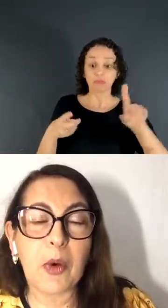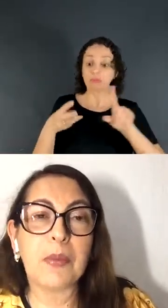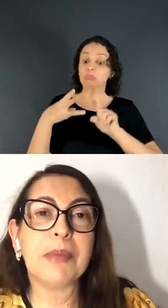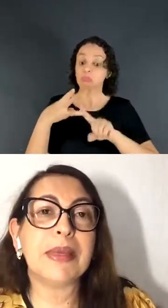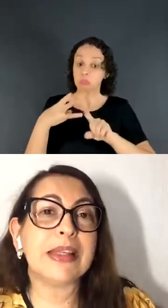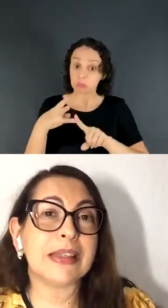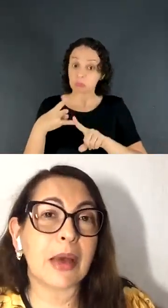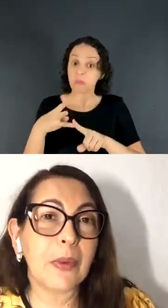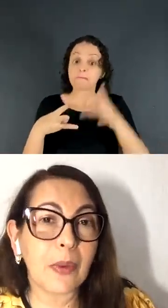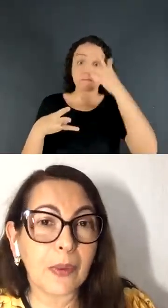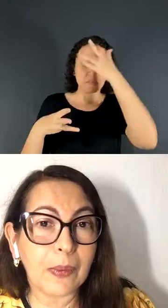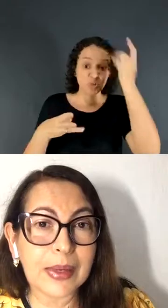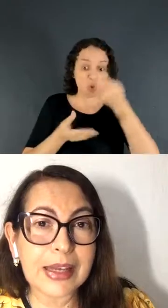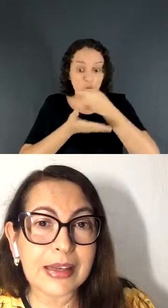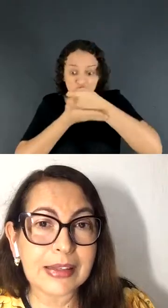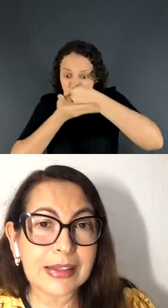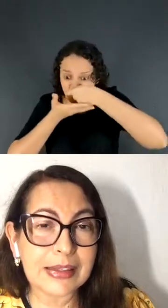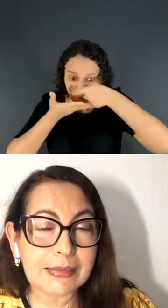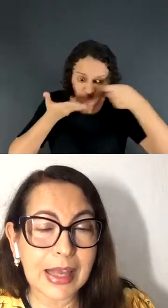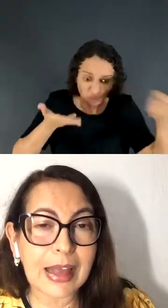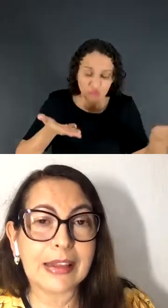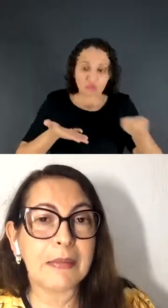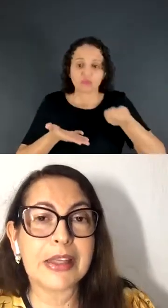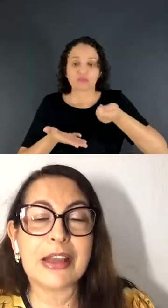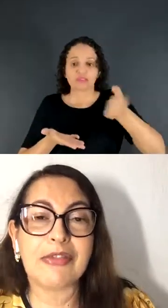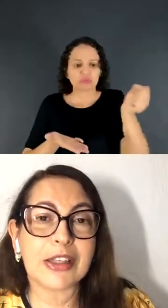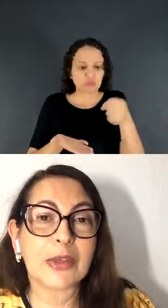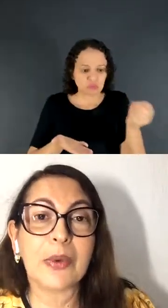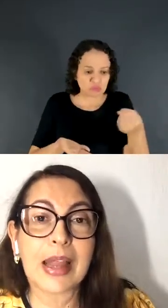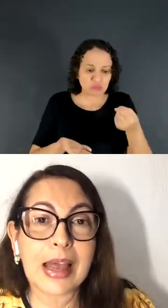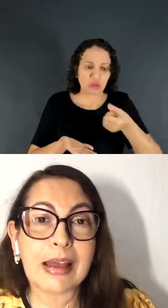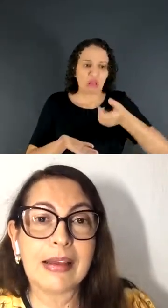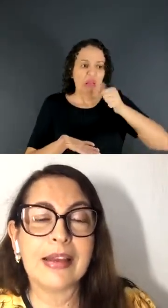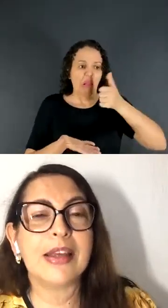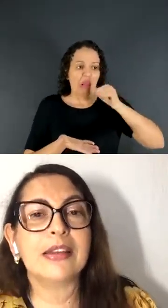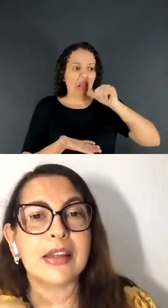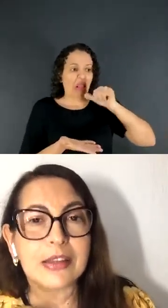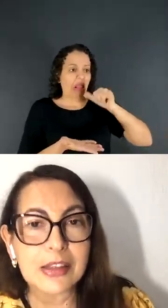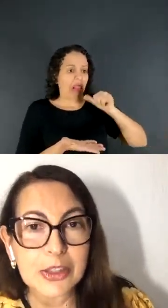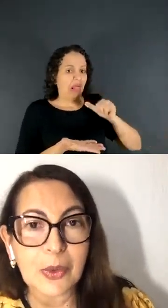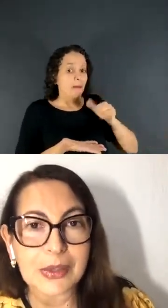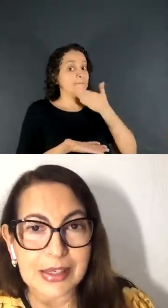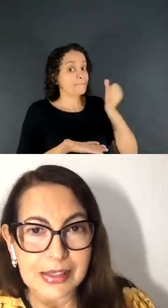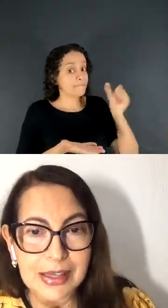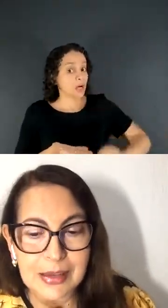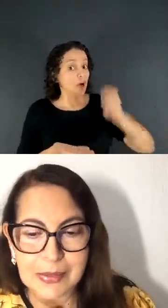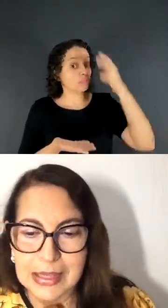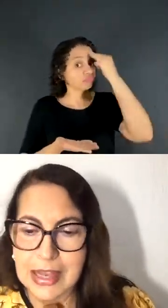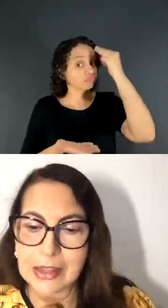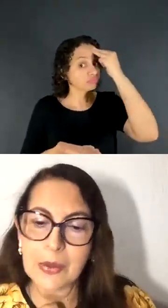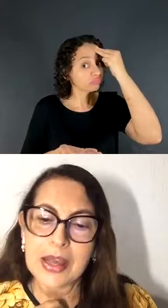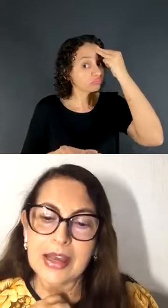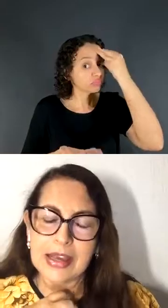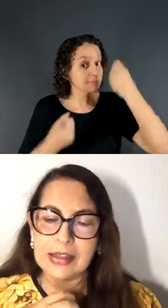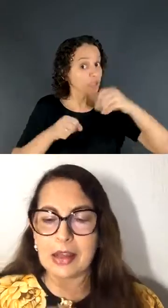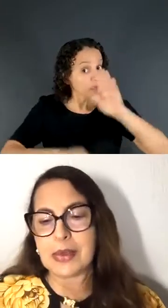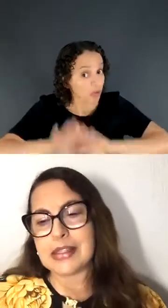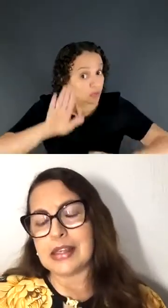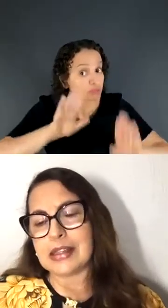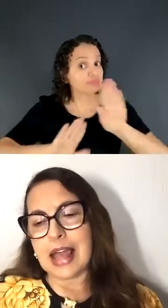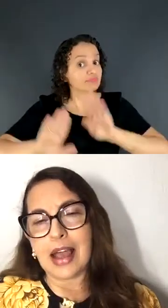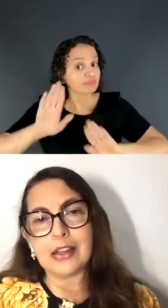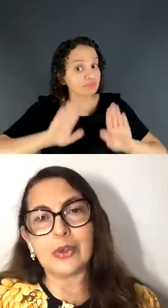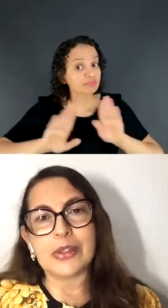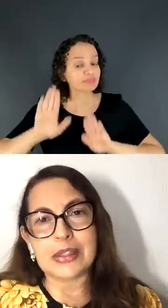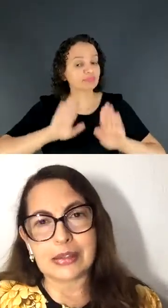né? Por bebidas alcoólicas, tá? Demência vascular e tantas outras, certo? Então,